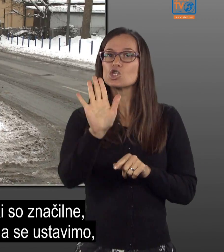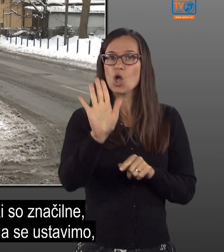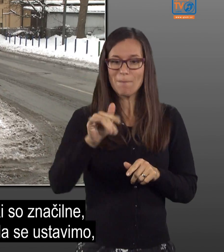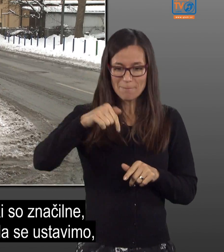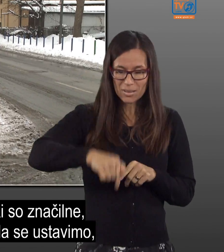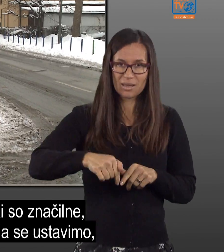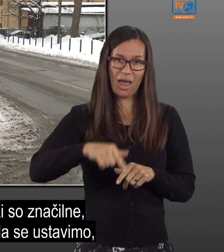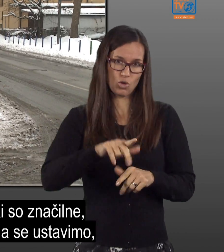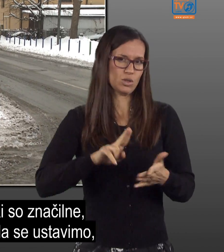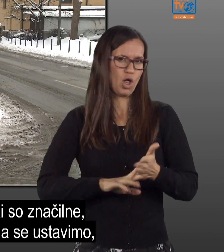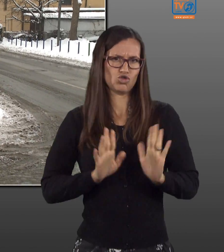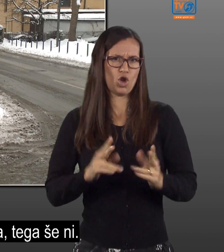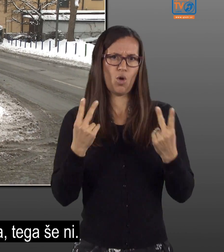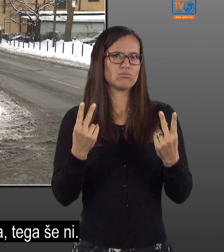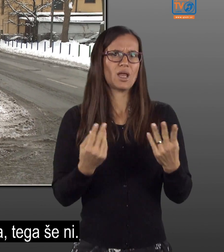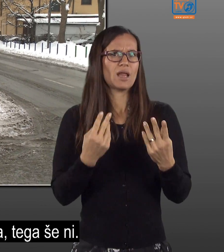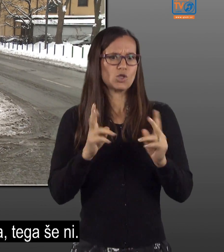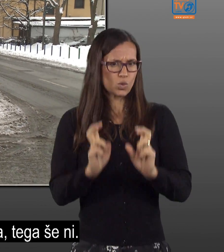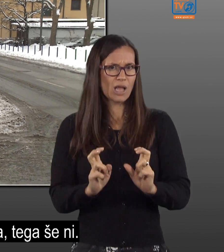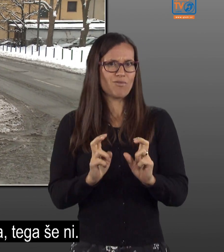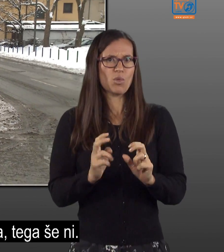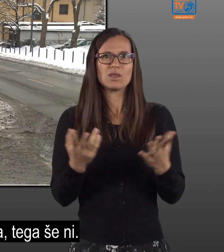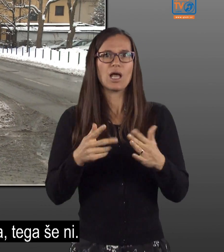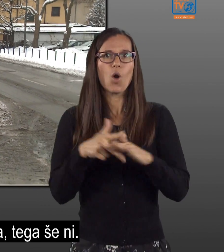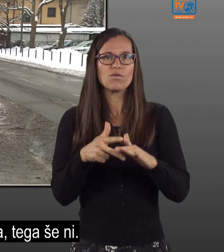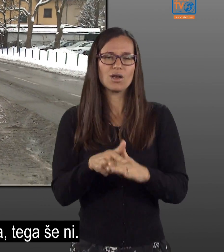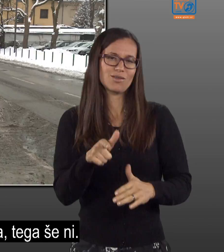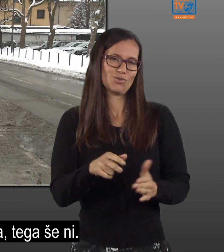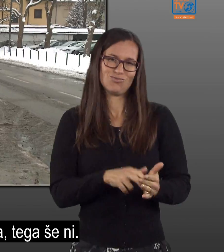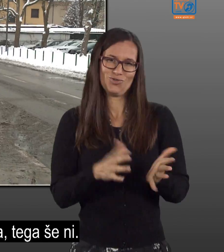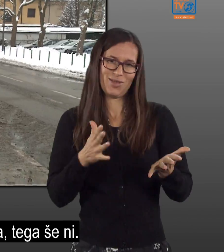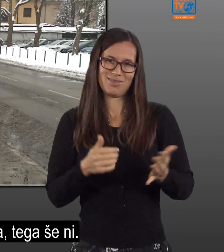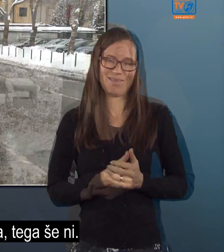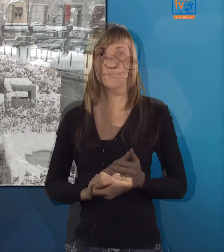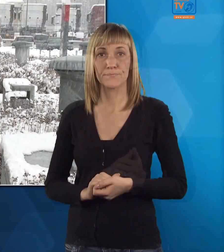značilne, da nam povedo, da se ustavimo, da je neka ovira, tega še ni.